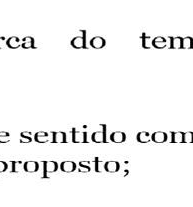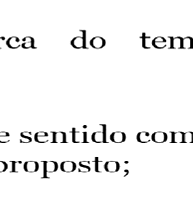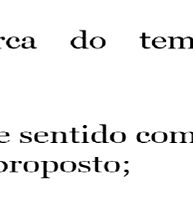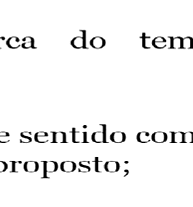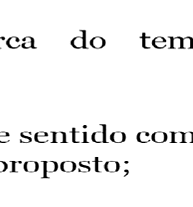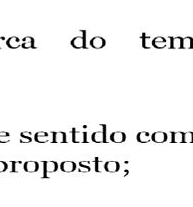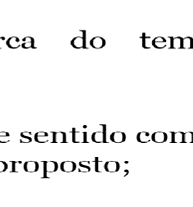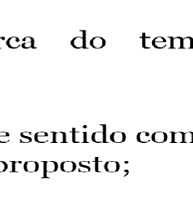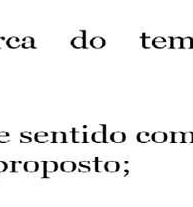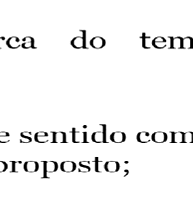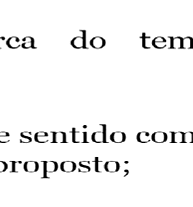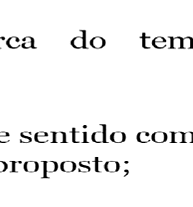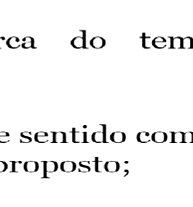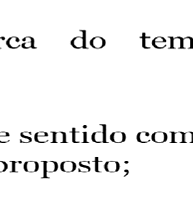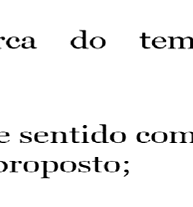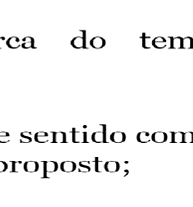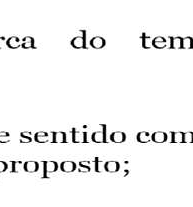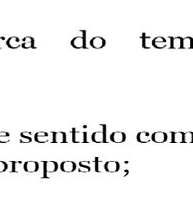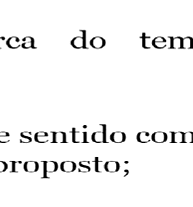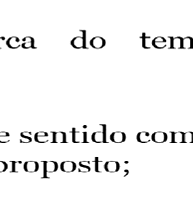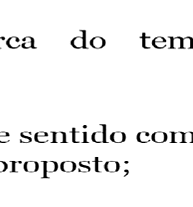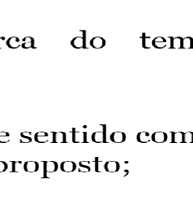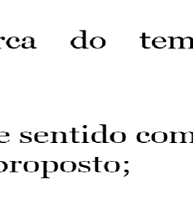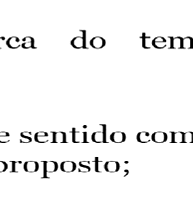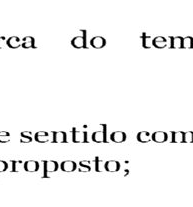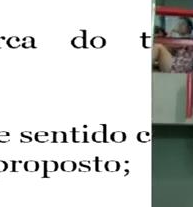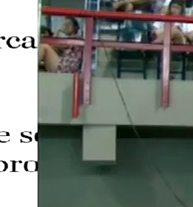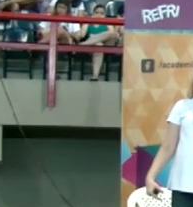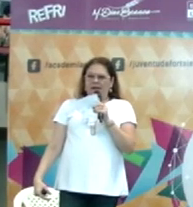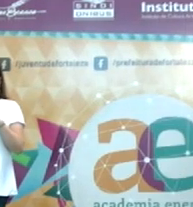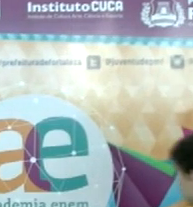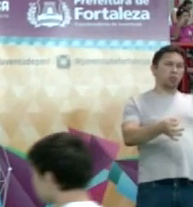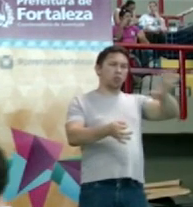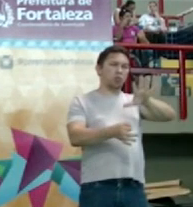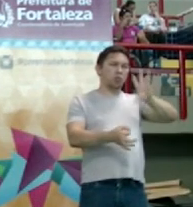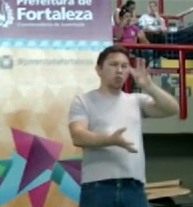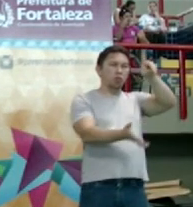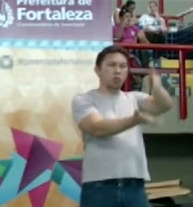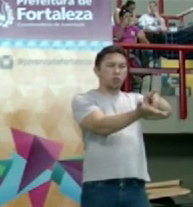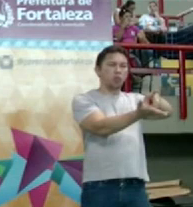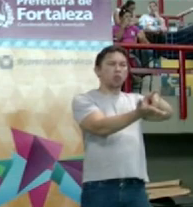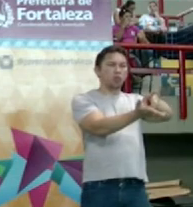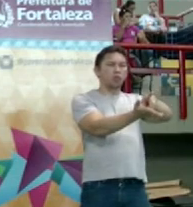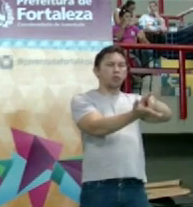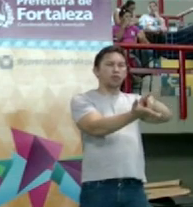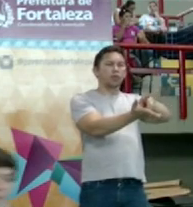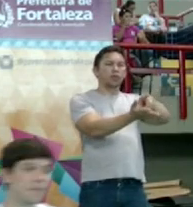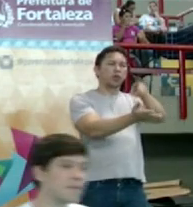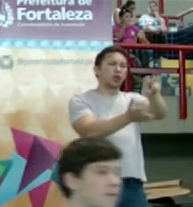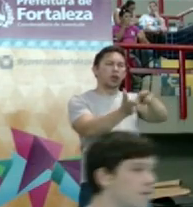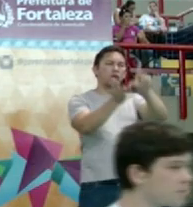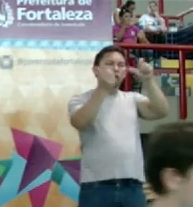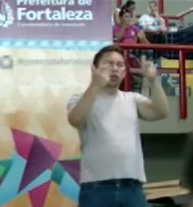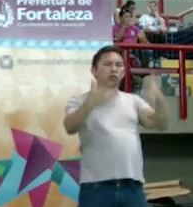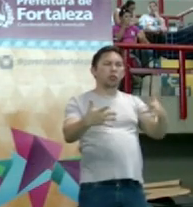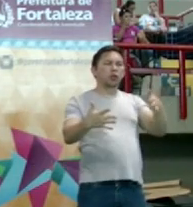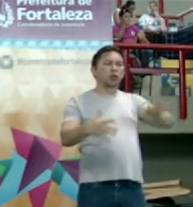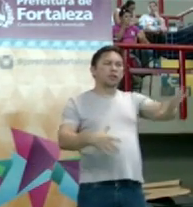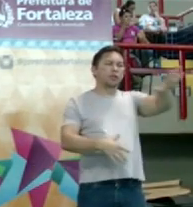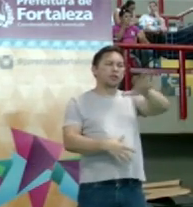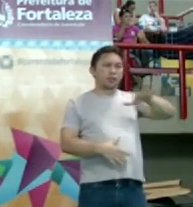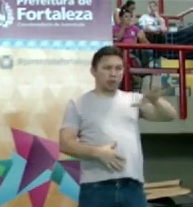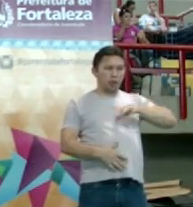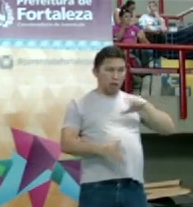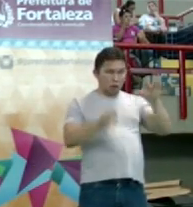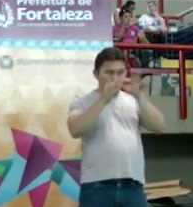Outro, precisa apresentar uma conexão de sentido com a realidade. Isso eu falei para vocês, eu não posso botar